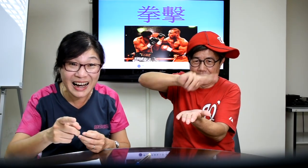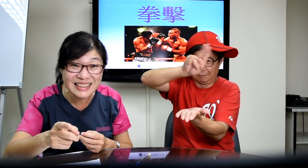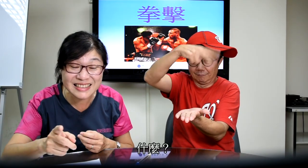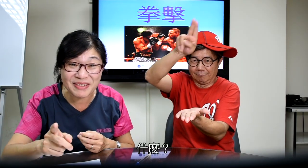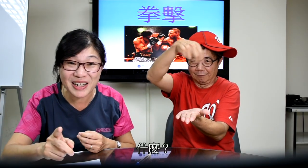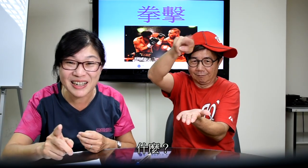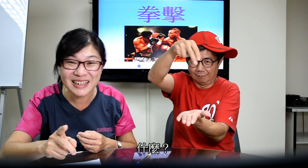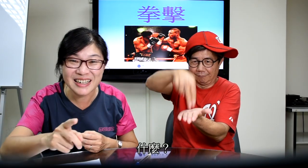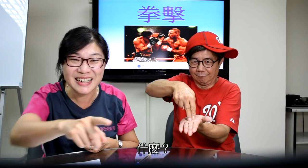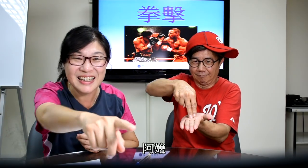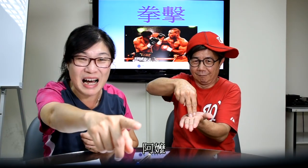哦。什么？阿嬷？